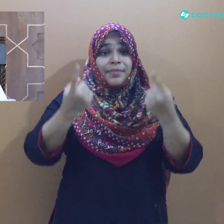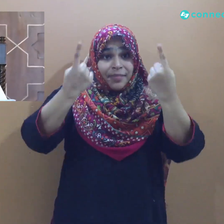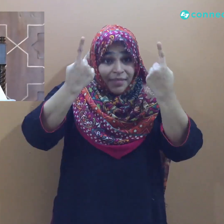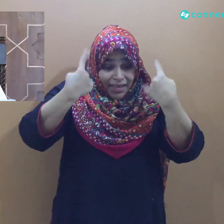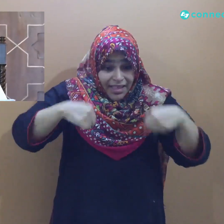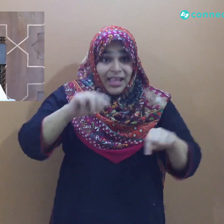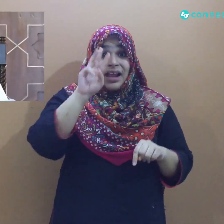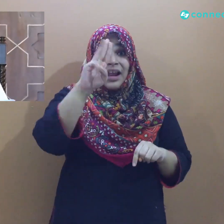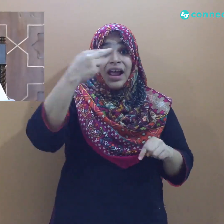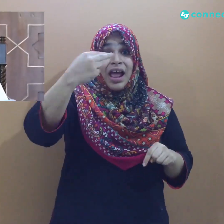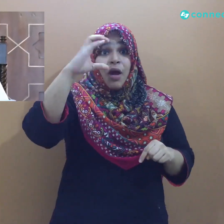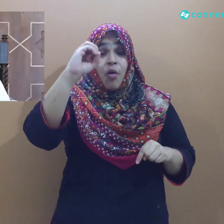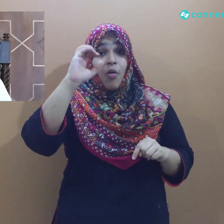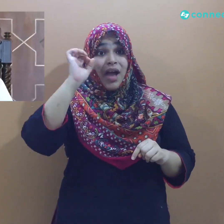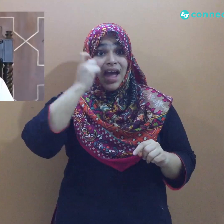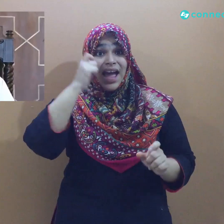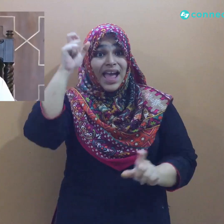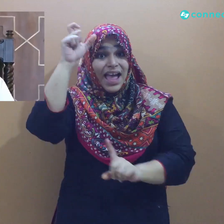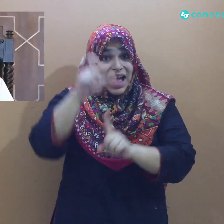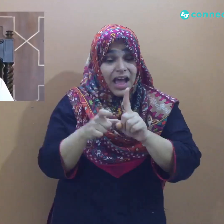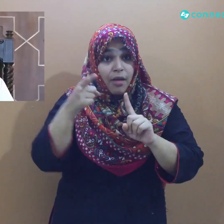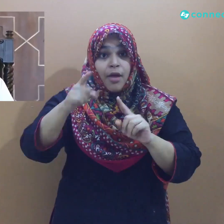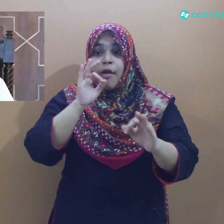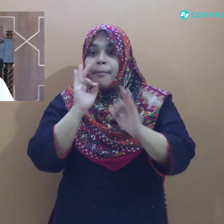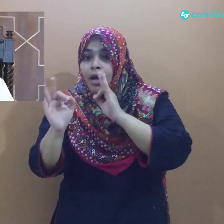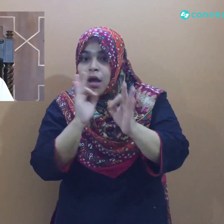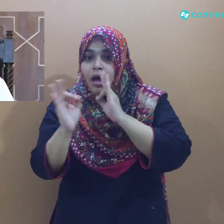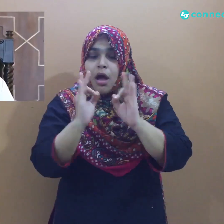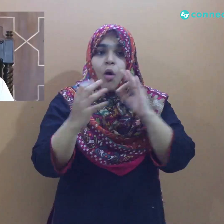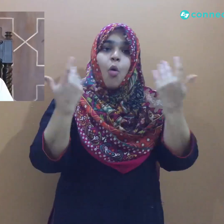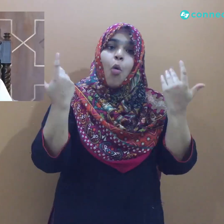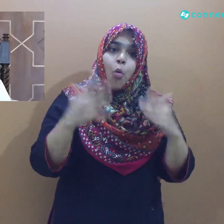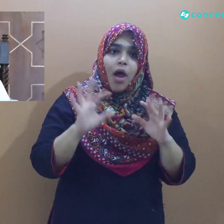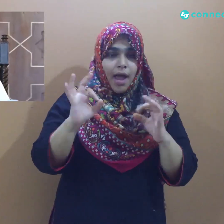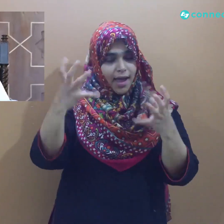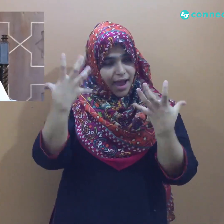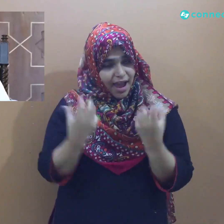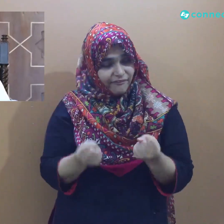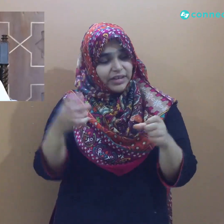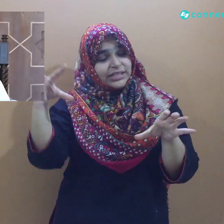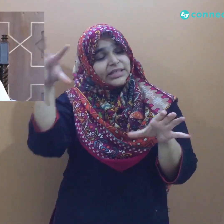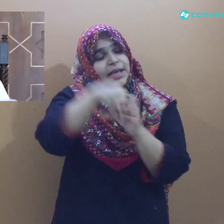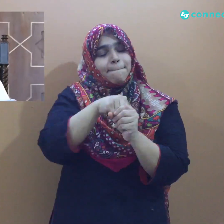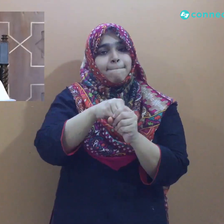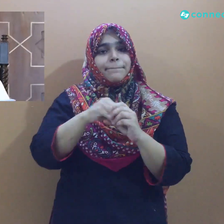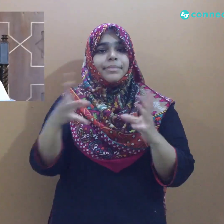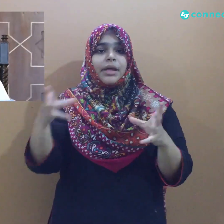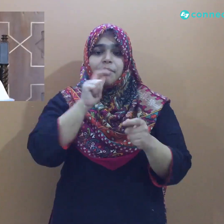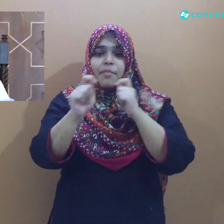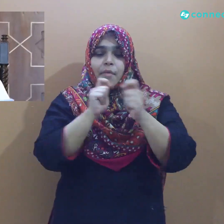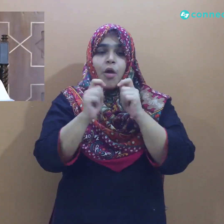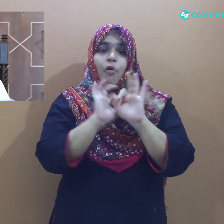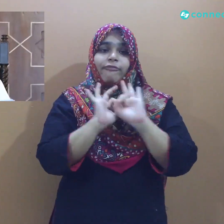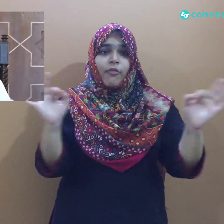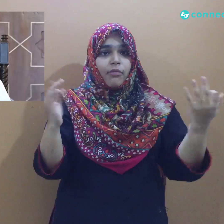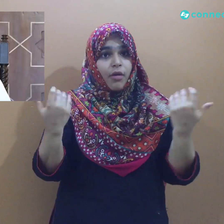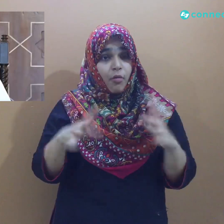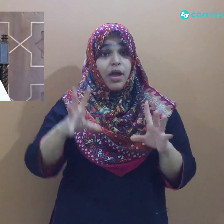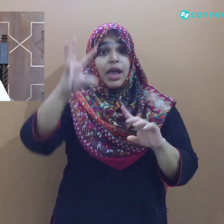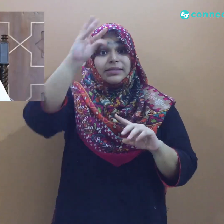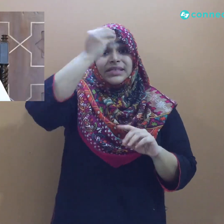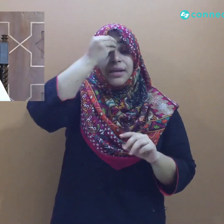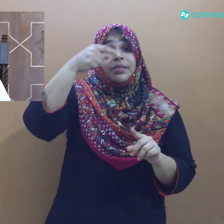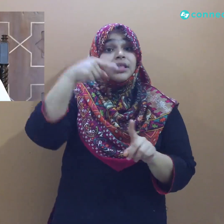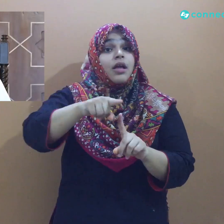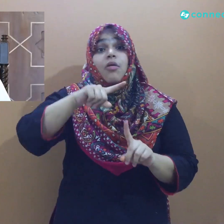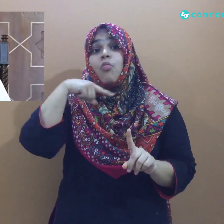منسٹر بھی موجود تھے، ان کا جو مشورہ اور WHO کا جو مشورہ ہے وہ بھی اس کے اندر اس کو شامل کر لیا گیا۔ اب یہ ذمہ